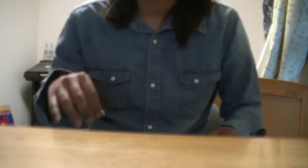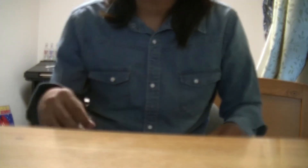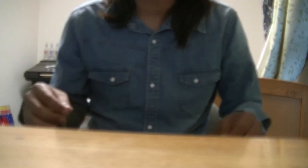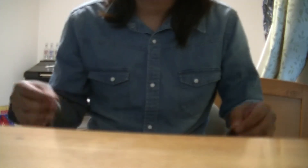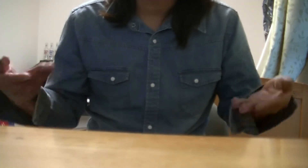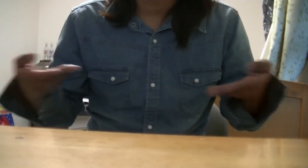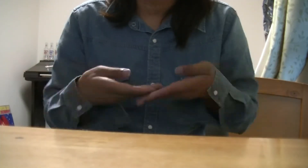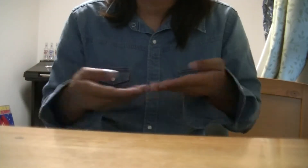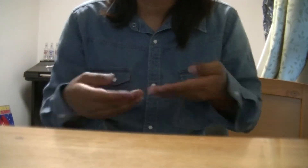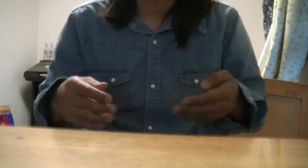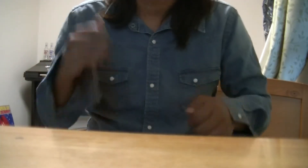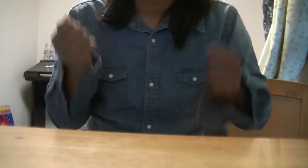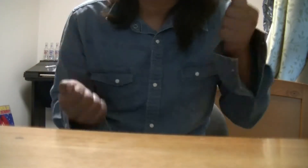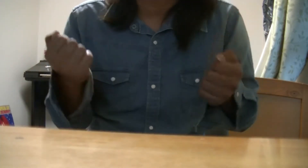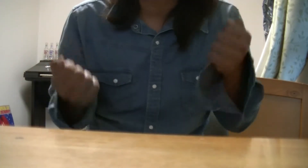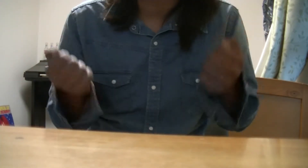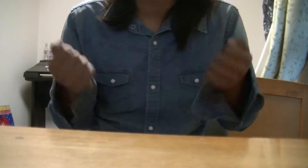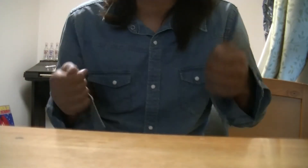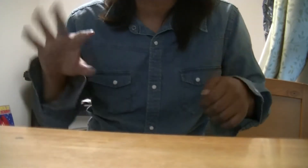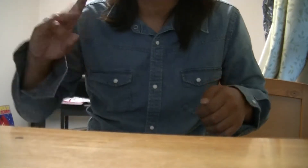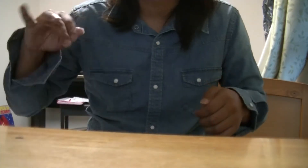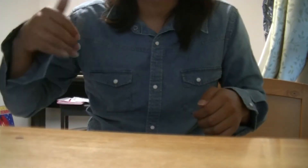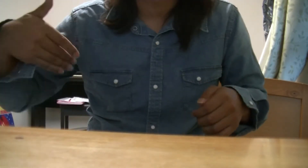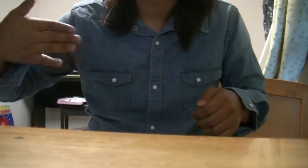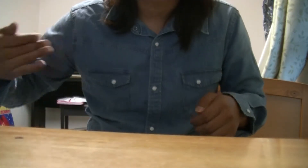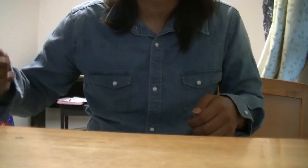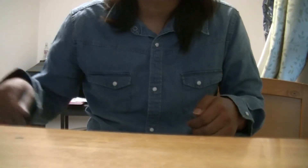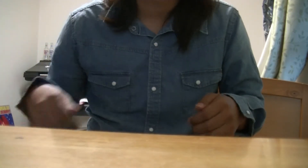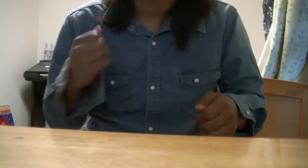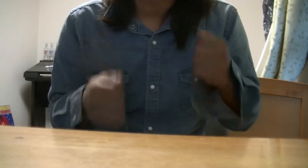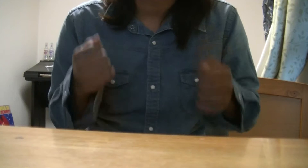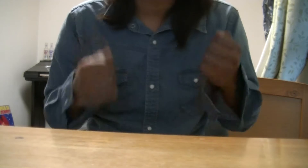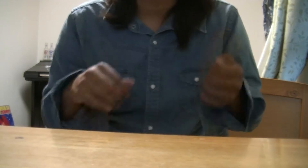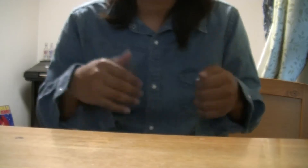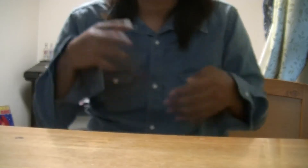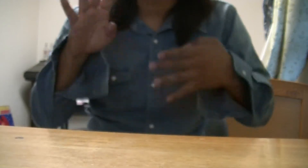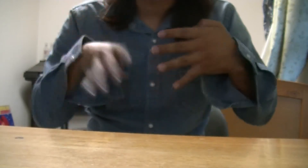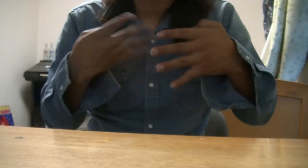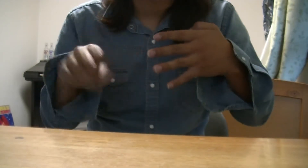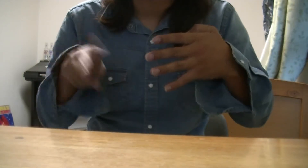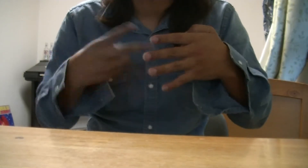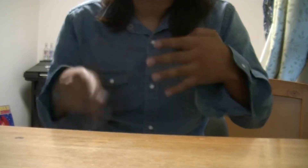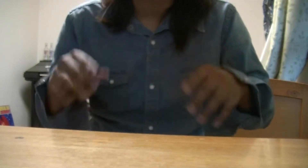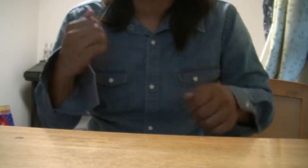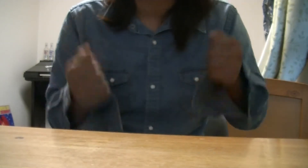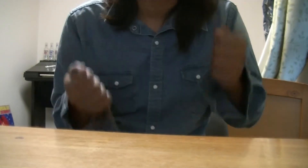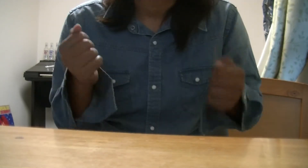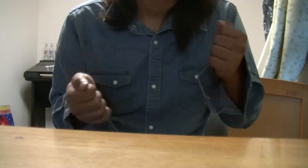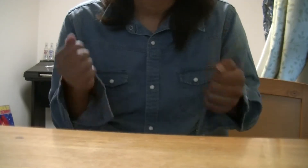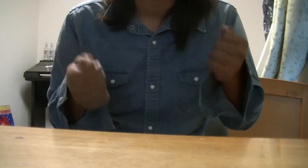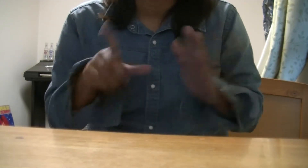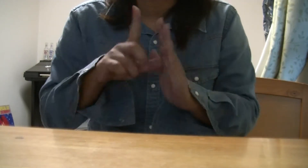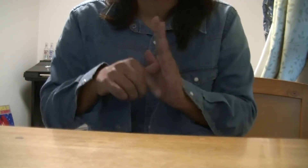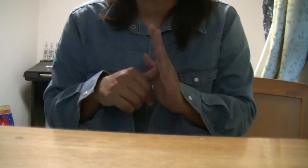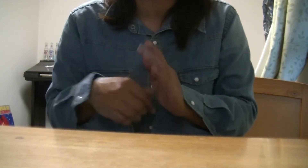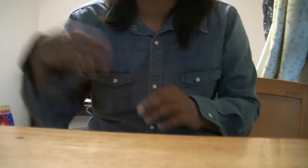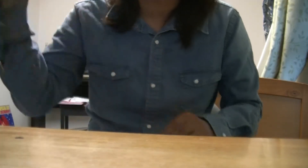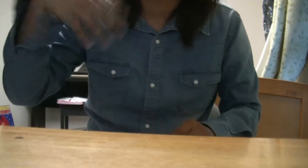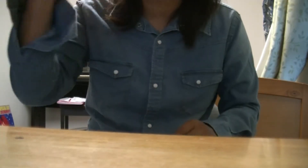も車で通ってるんですね、池袋まで。で日曜日になると家族連れてドライブ行くんですよ。車の運転してる時ね、あまりにも太陽の光が眩しいと目がこうしょぼ